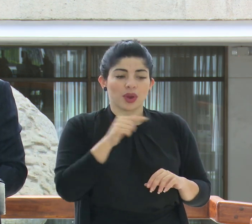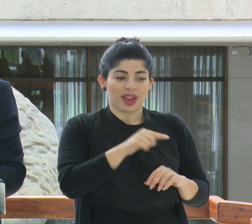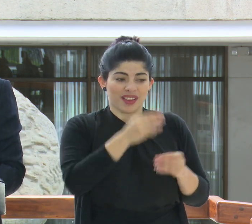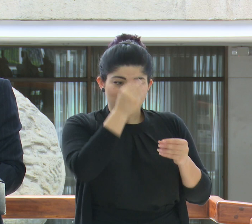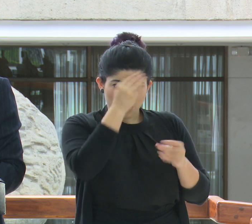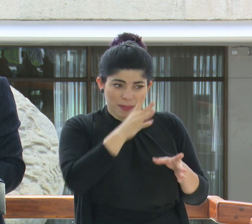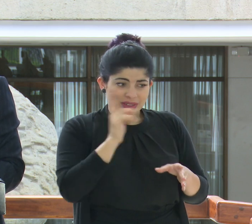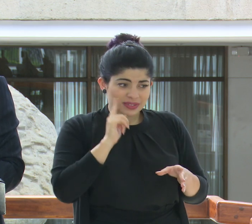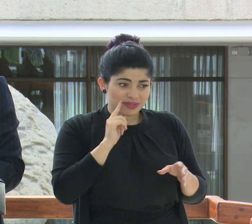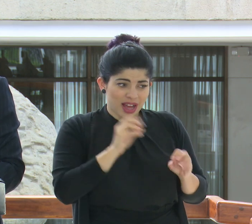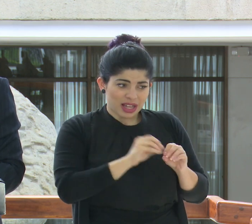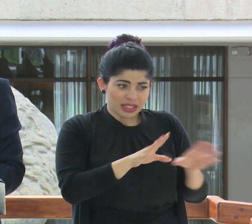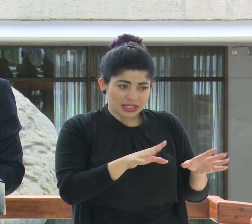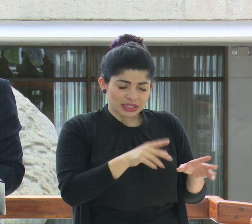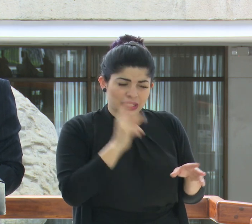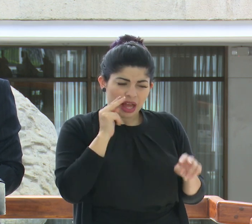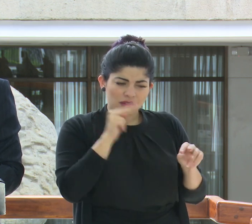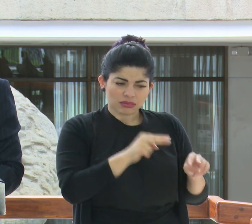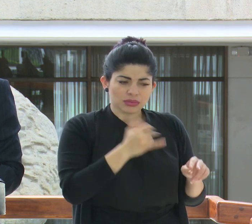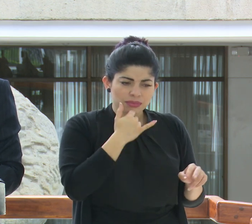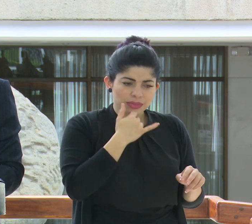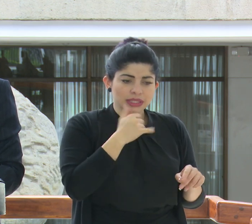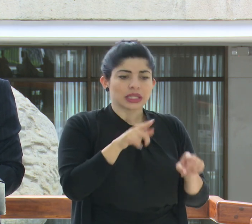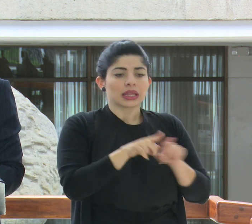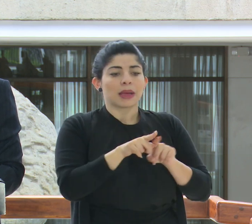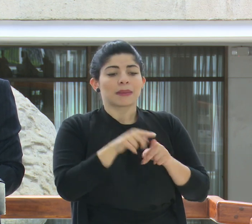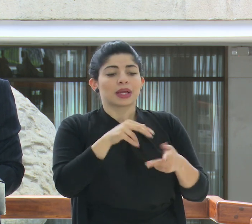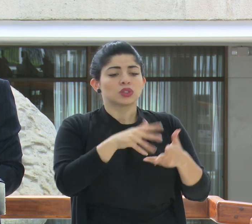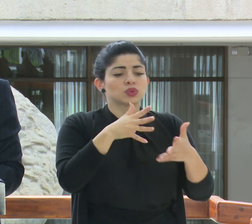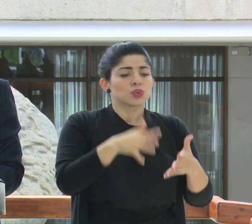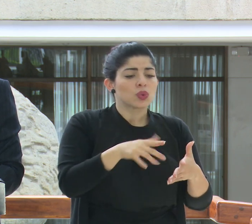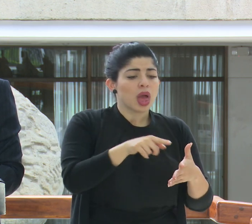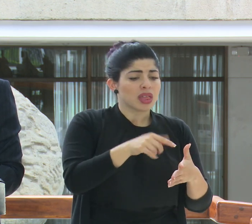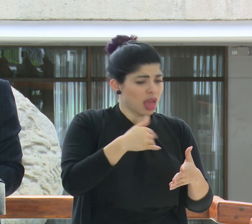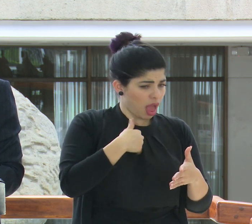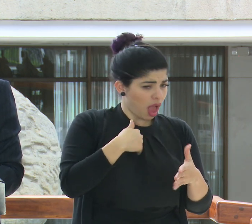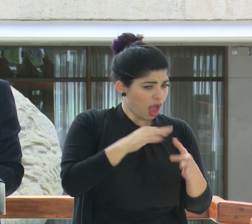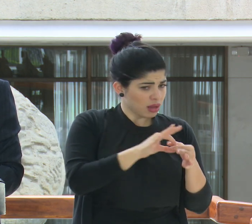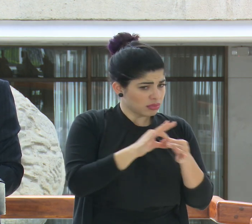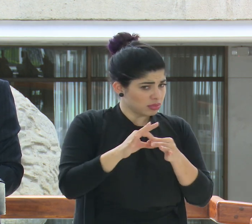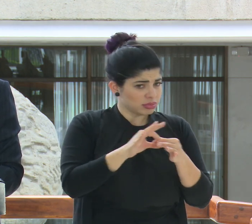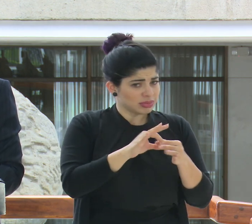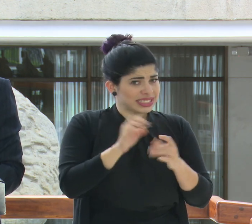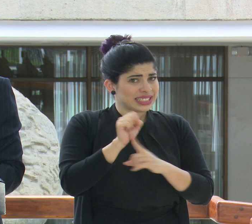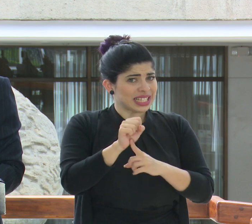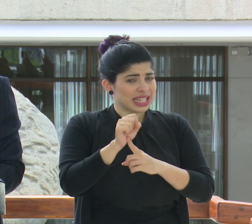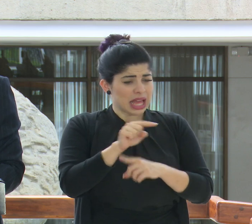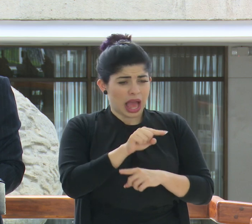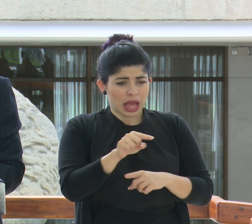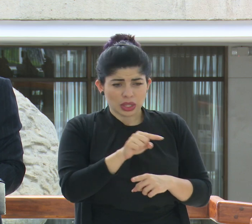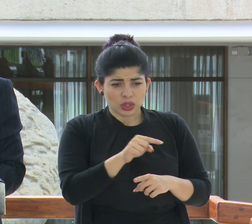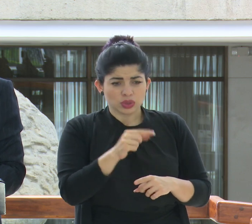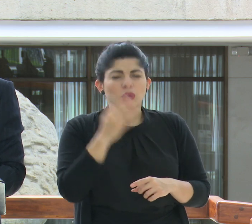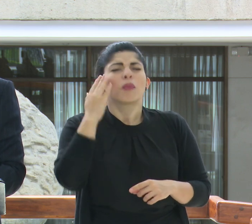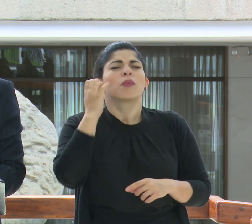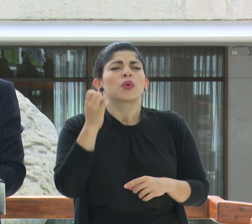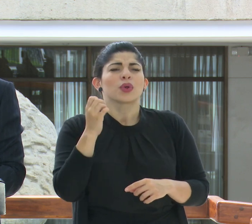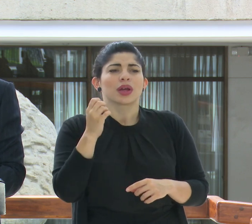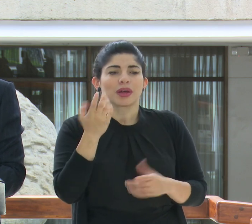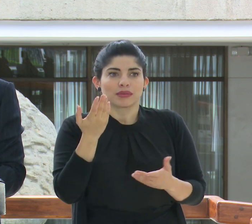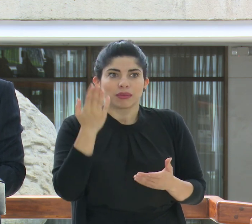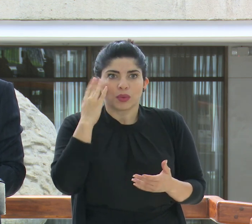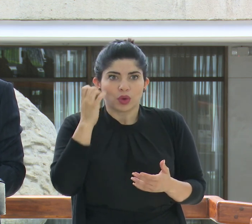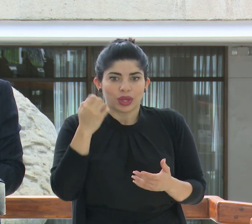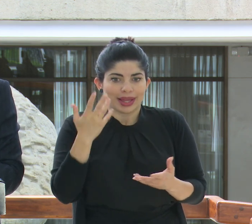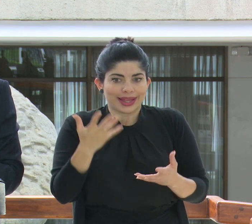de informaciones o de cuál es el tipo de relación entre estudiantes y líderes sindicales. ¿Por qué? Incluso en el